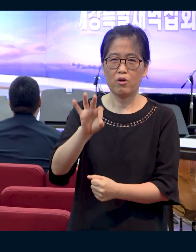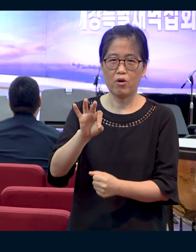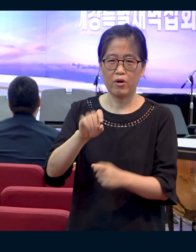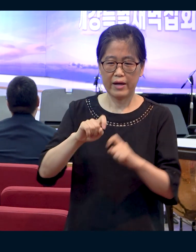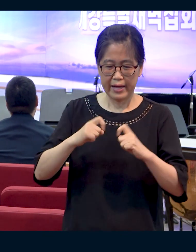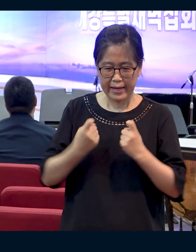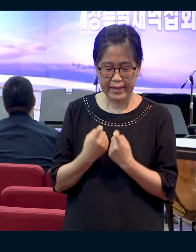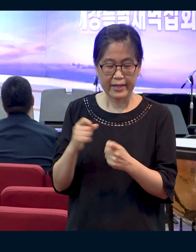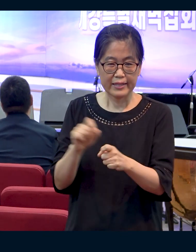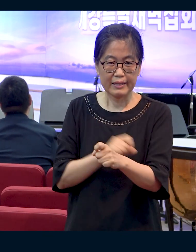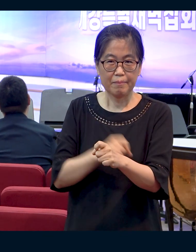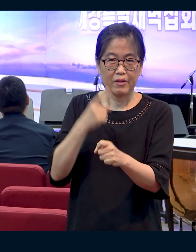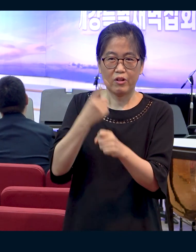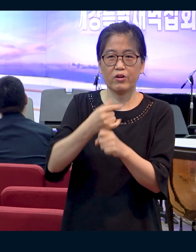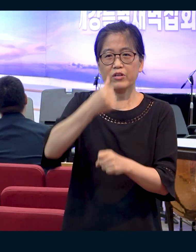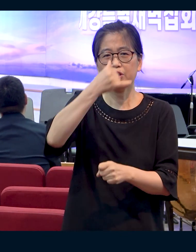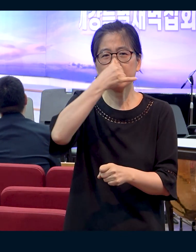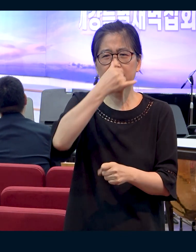없거든요.